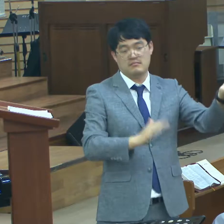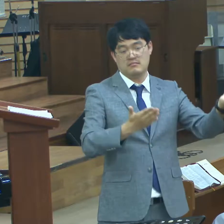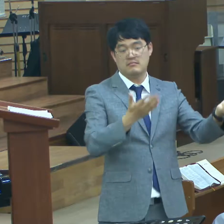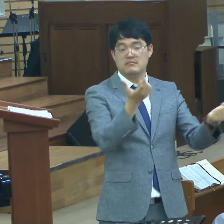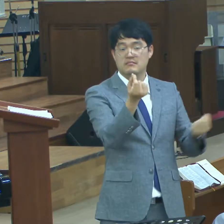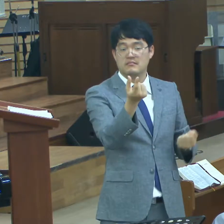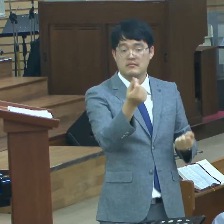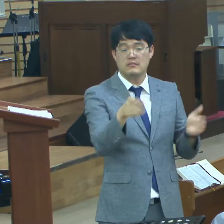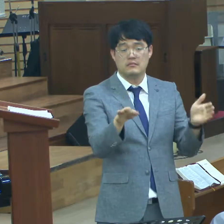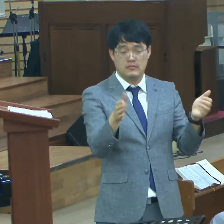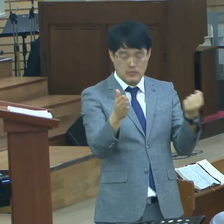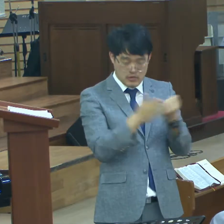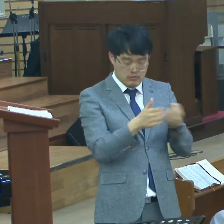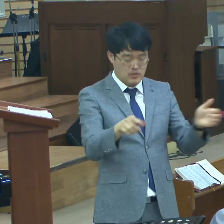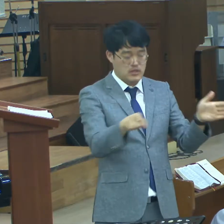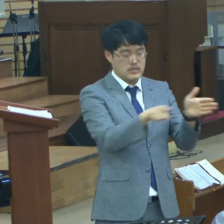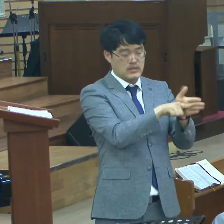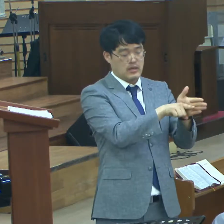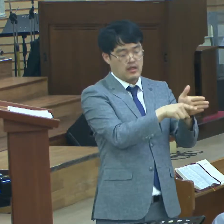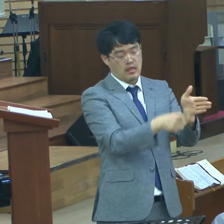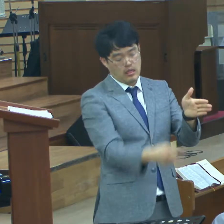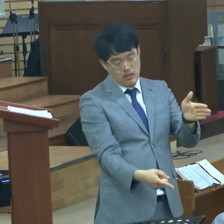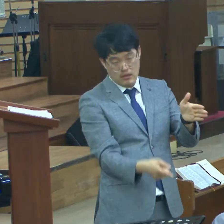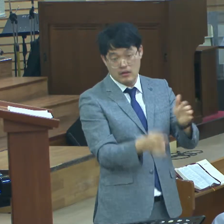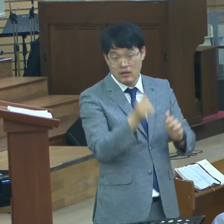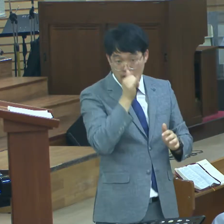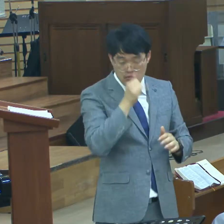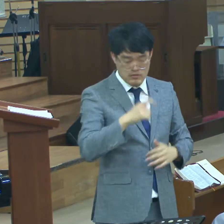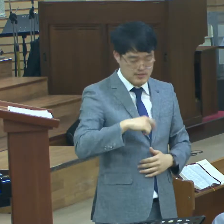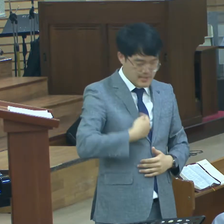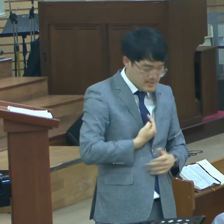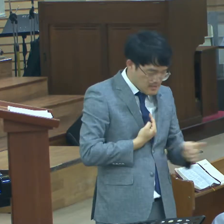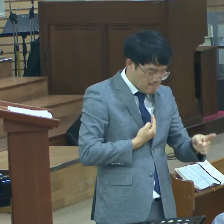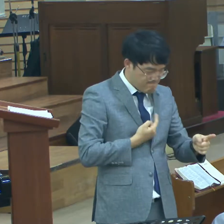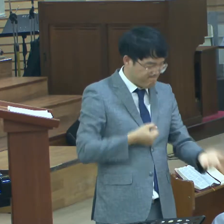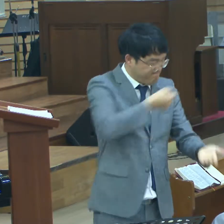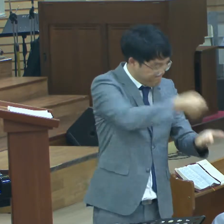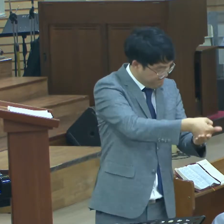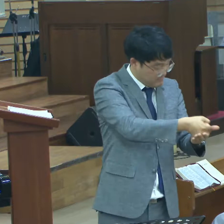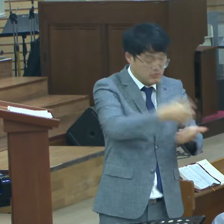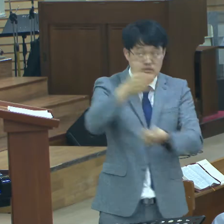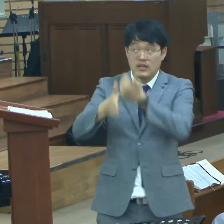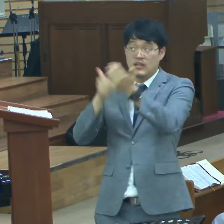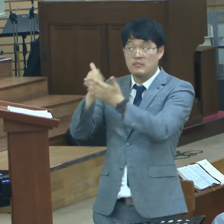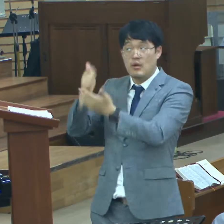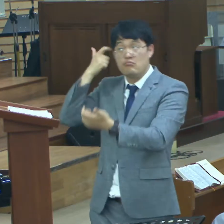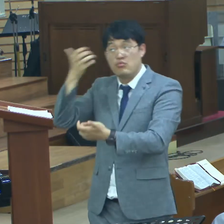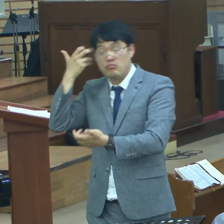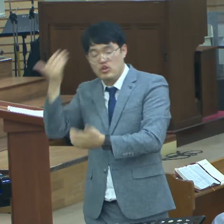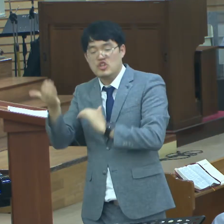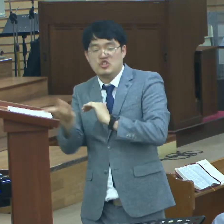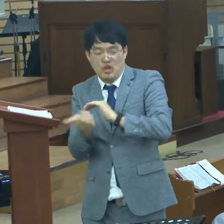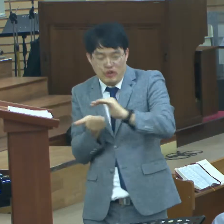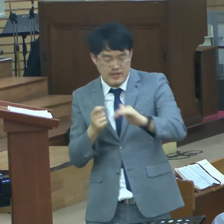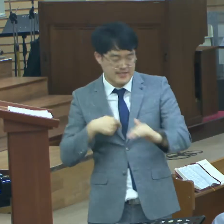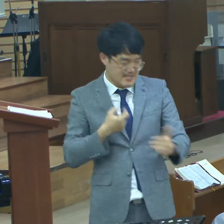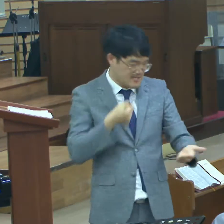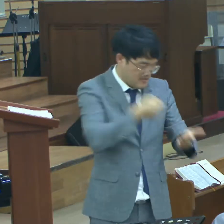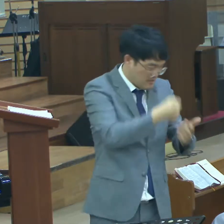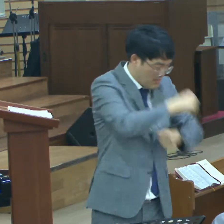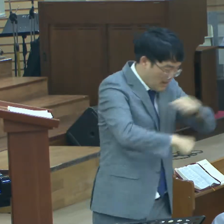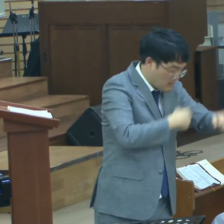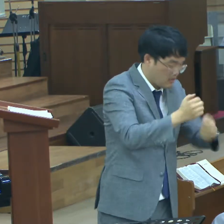있었고, 자신들이 내린 결론을 하나님의 계명보다 앞세우는 잘못을 범하다가 하나님께 책망을 받았는데, 그것이